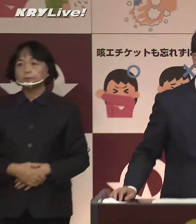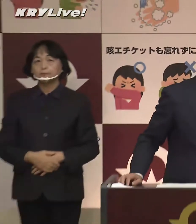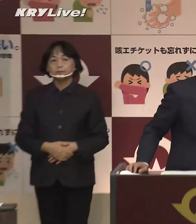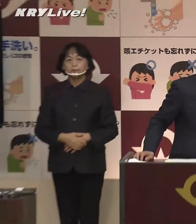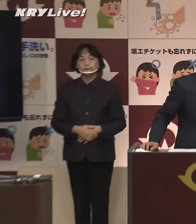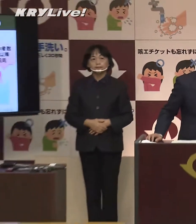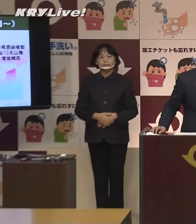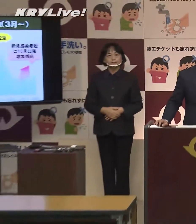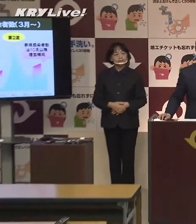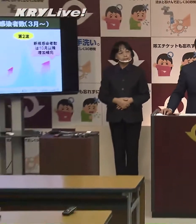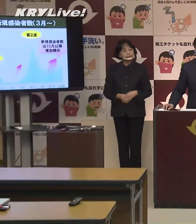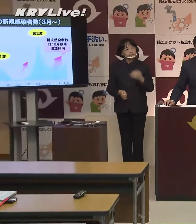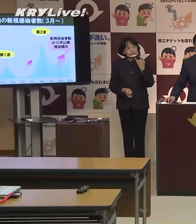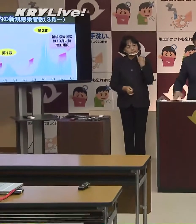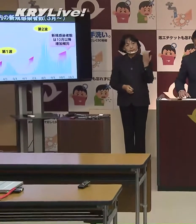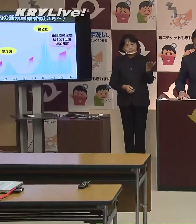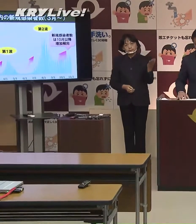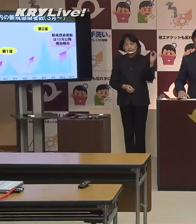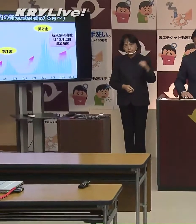でいいですか。はい、